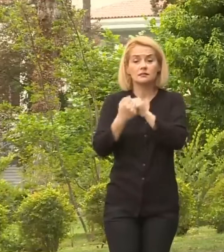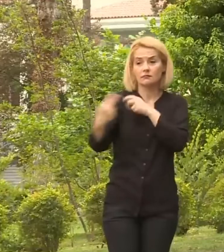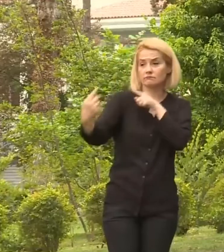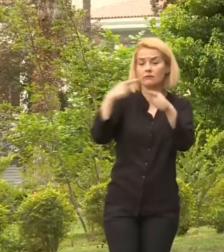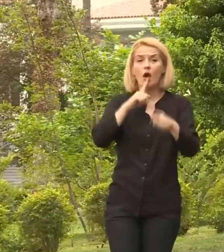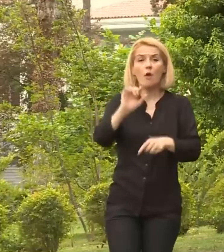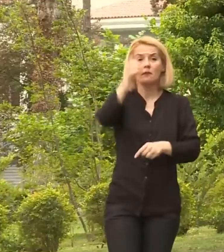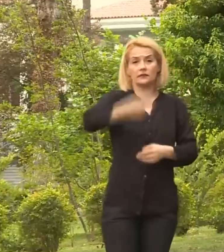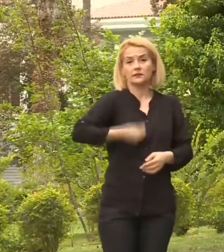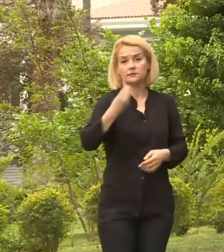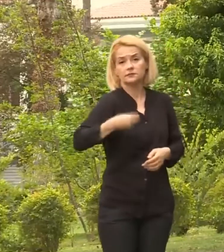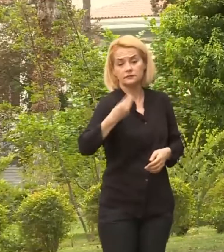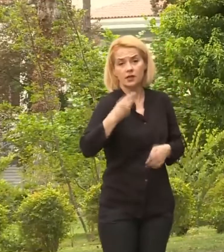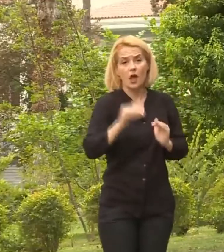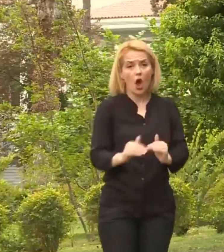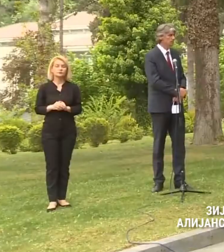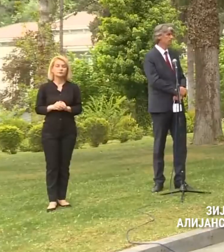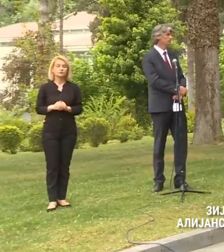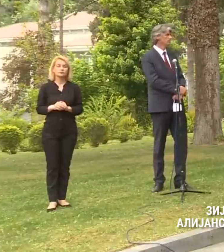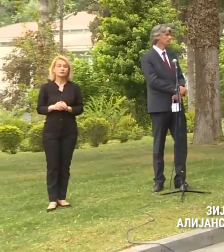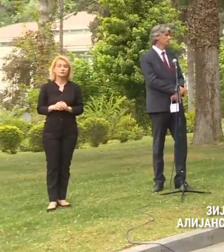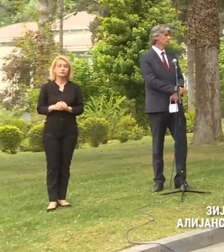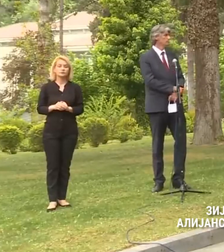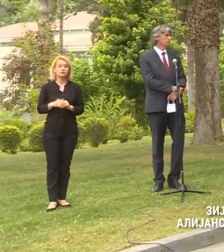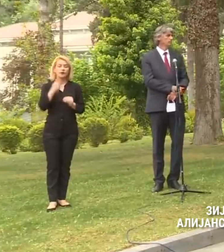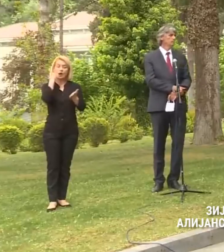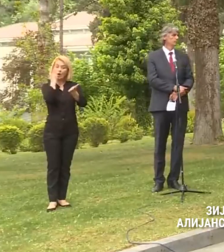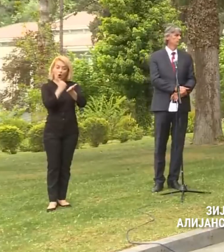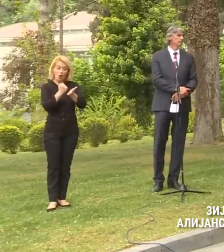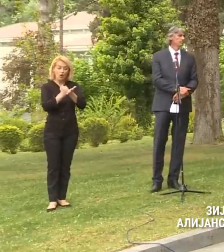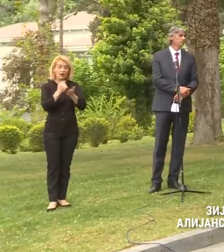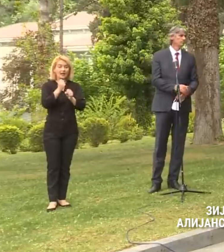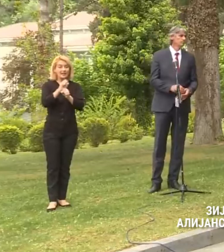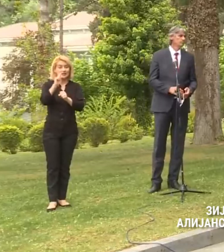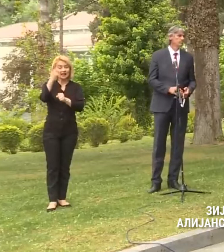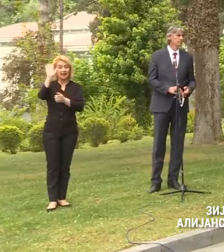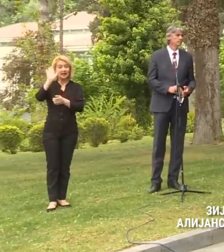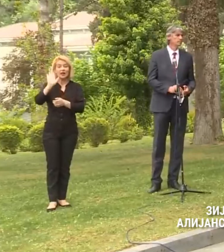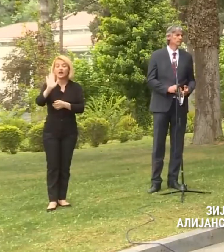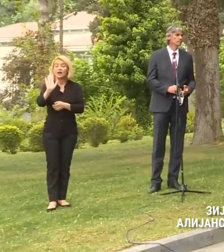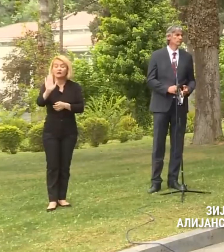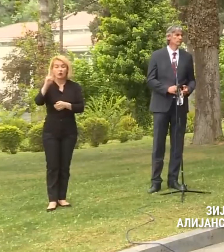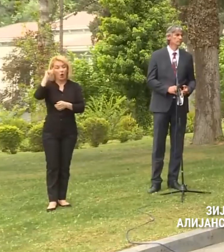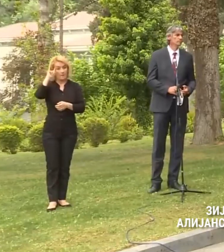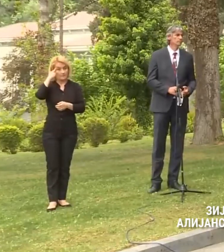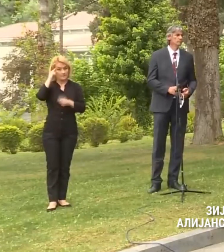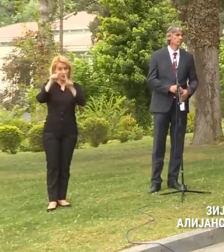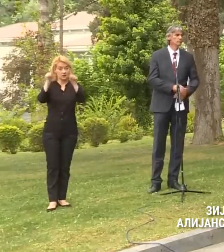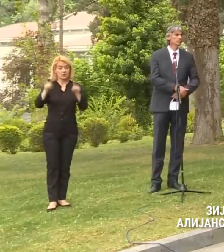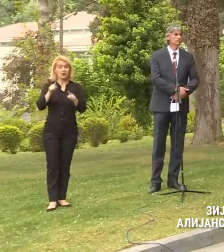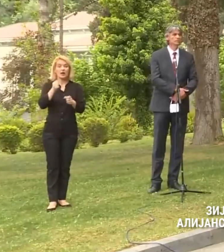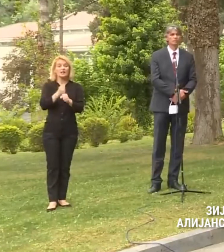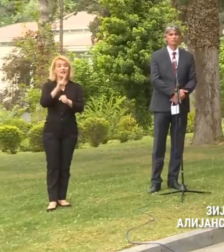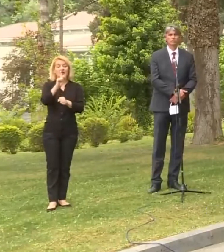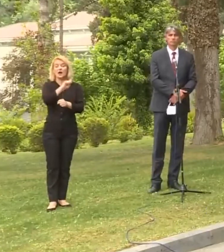кој поправ да излезе и да ги одложи тие избори. Констатацијата на ДИК, но нивното мислење е дека ДИК